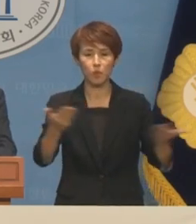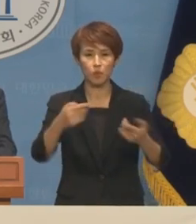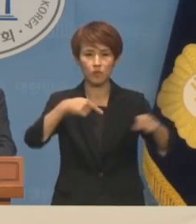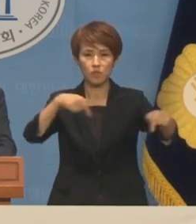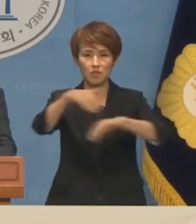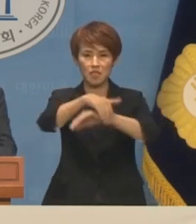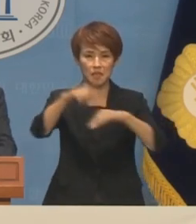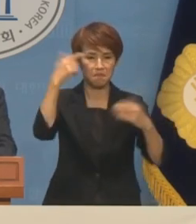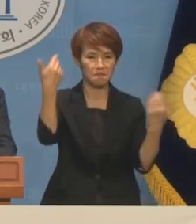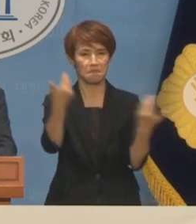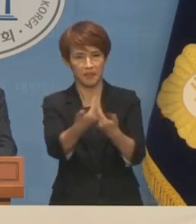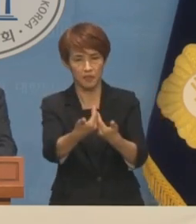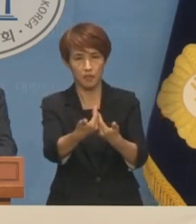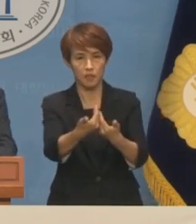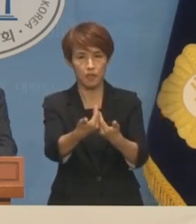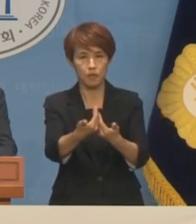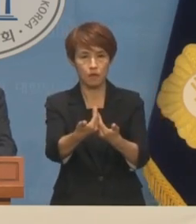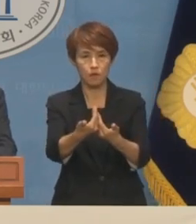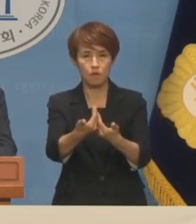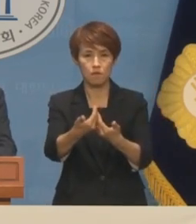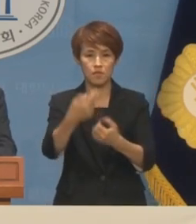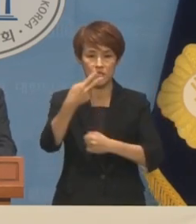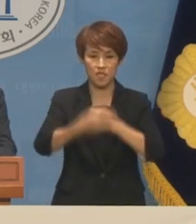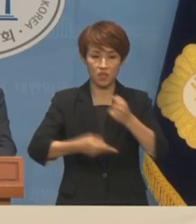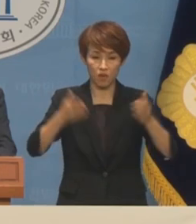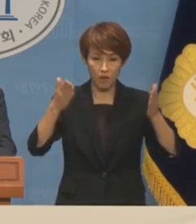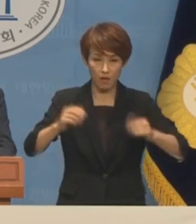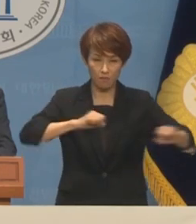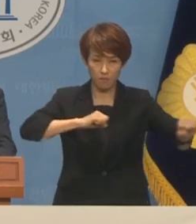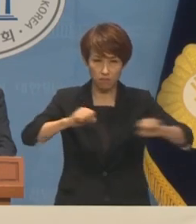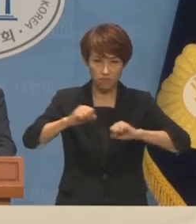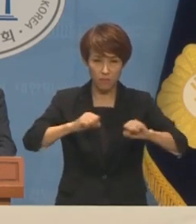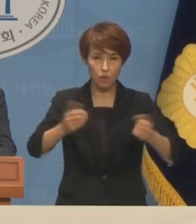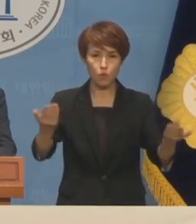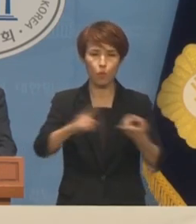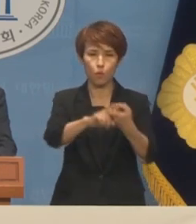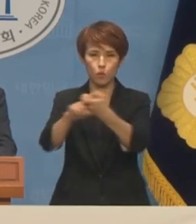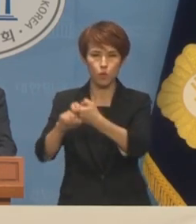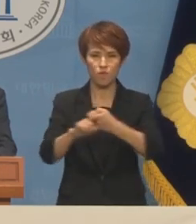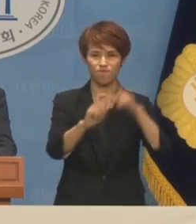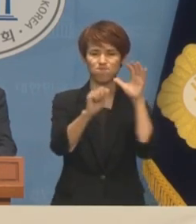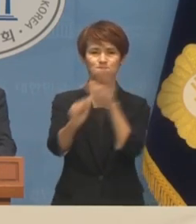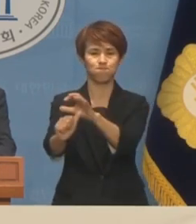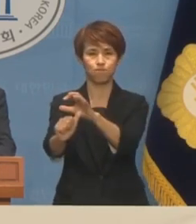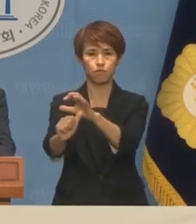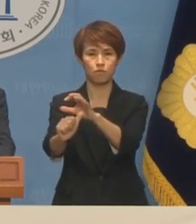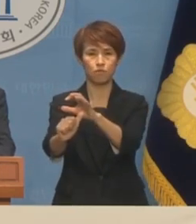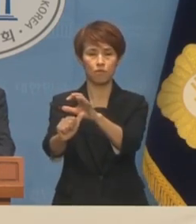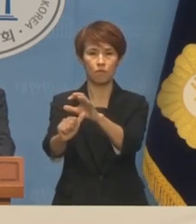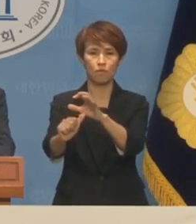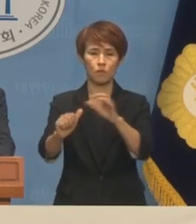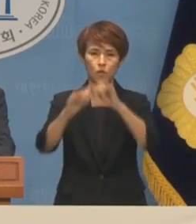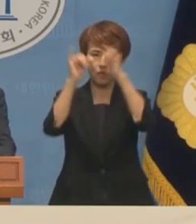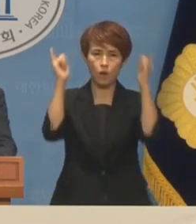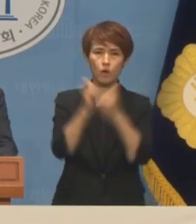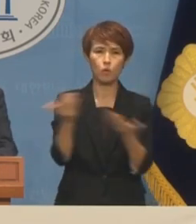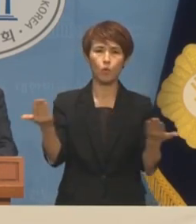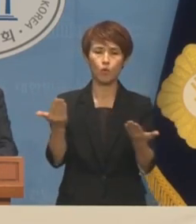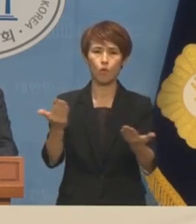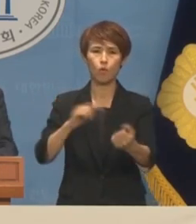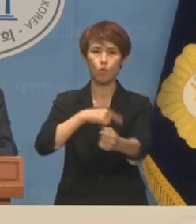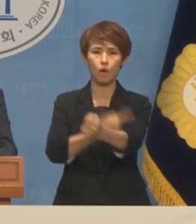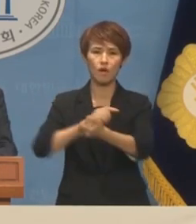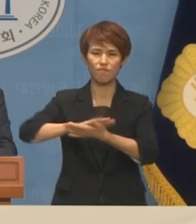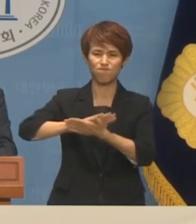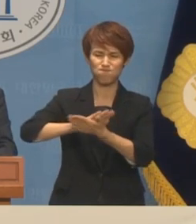정책과 임기 2년간 자행한 노조 탄압, 우리 사회의 노동권 말살에